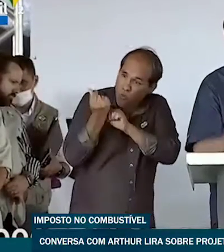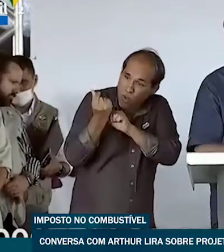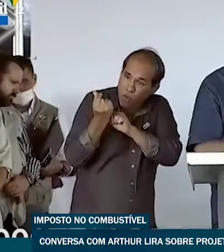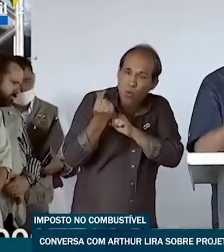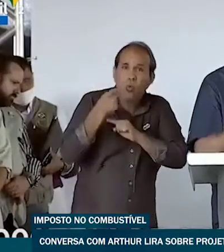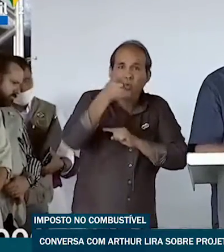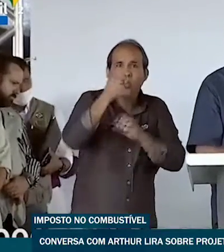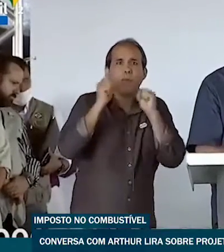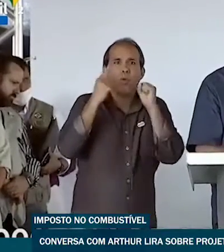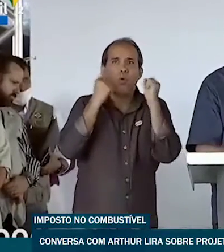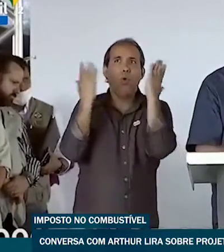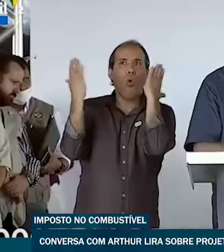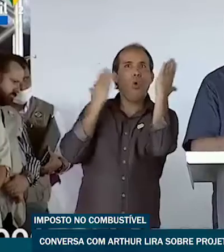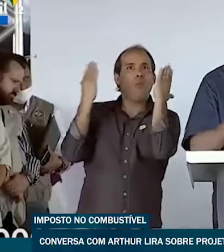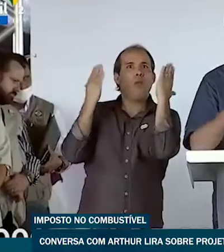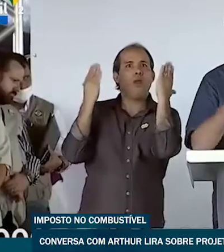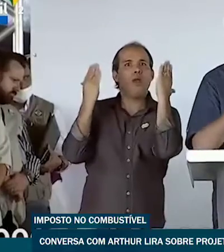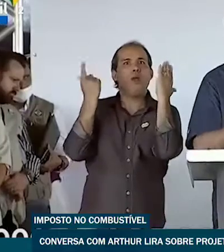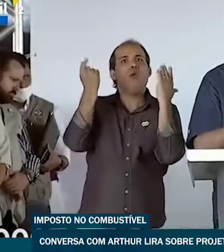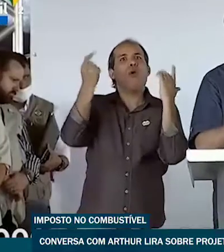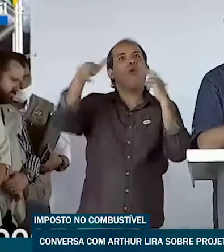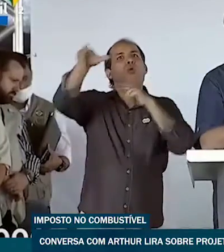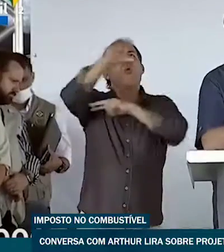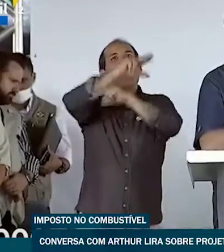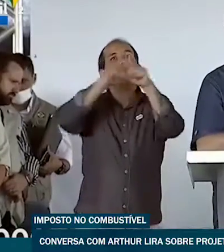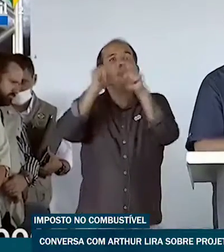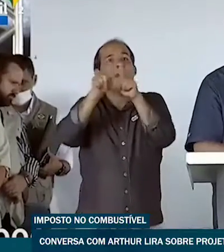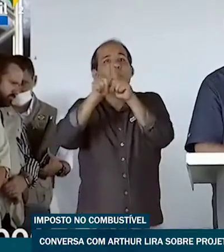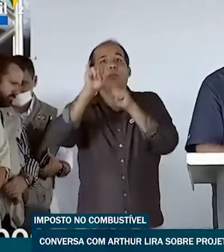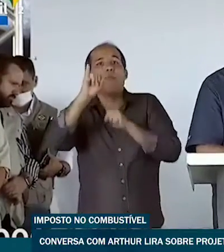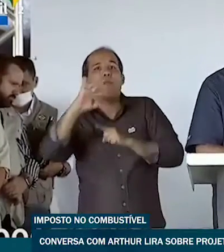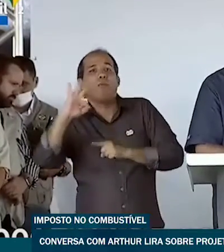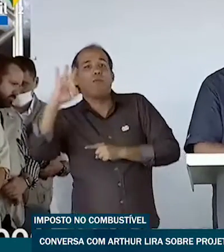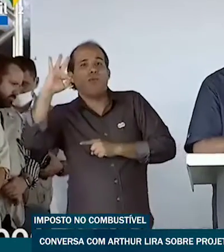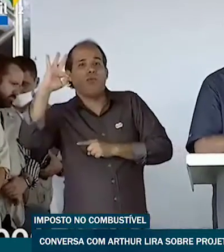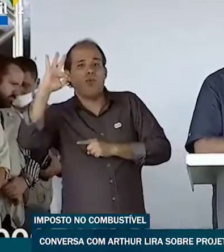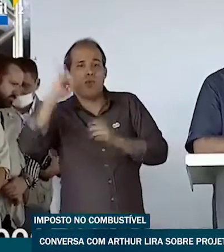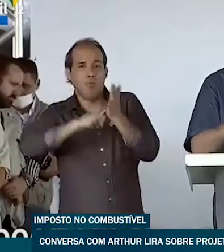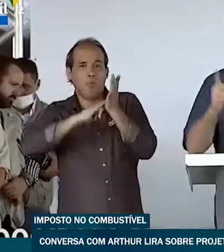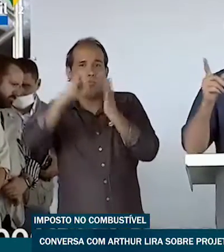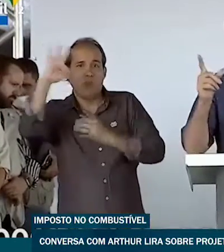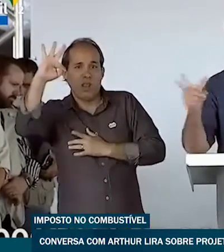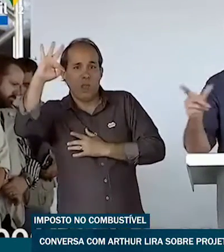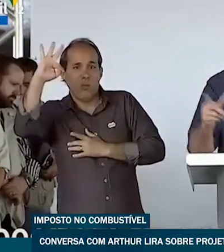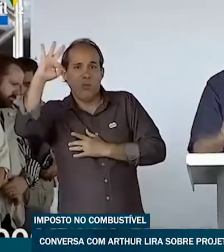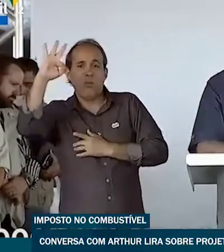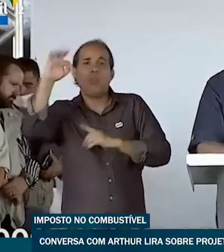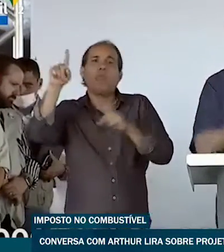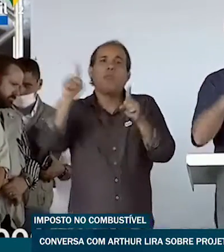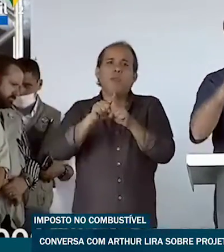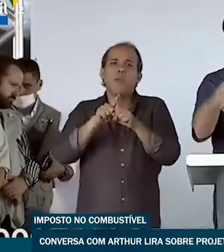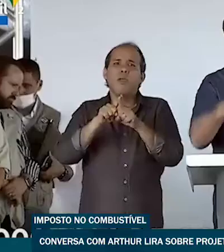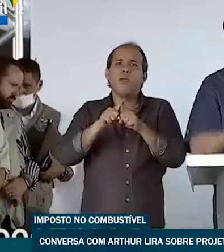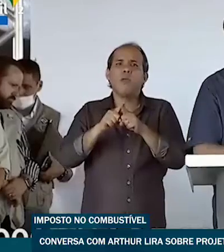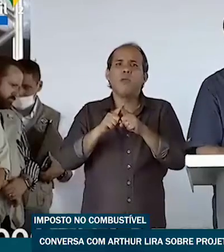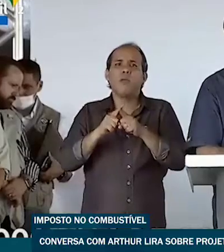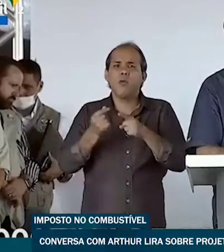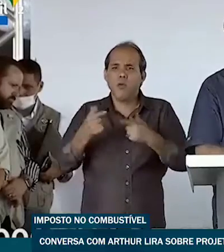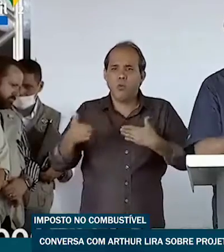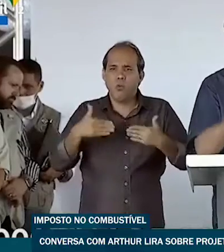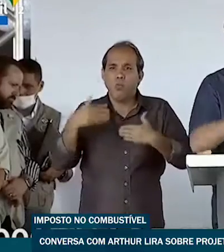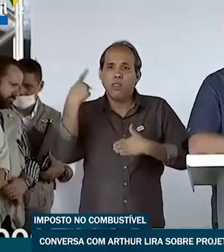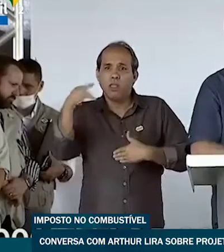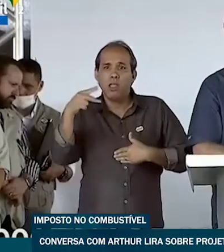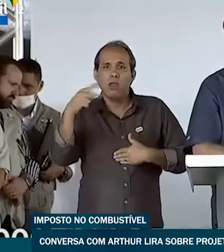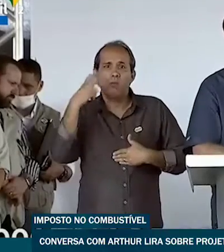poderão comparar esse valor com o valor do imposto federal, bem como com a da margem de lucro do dono do